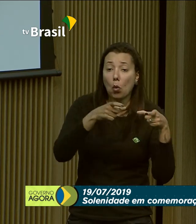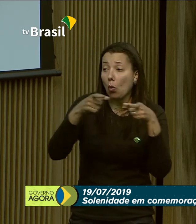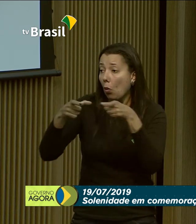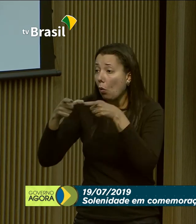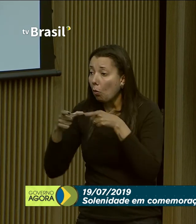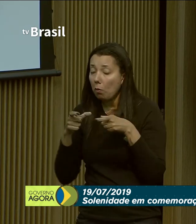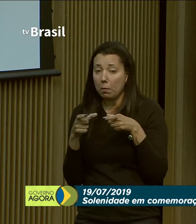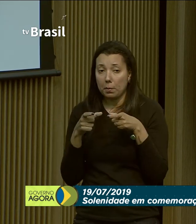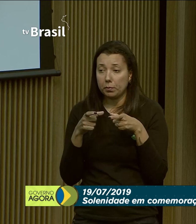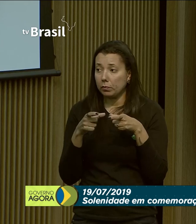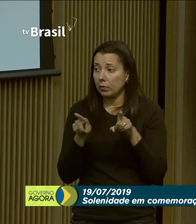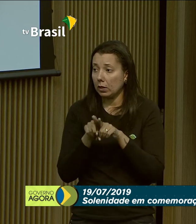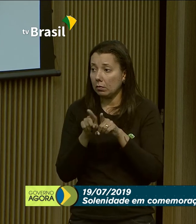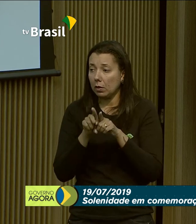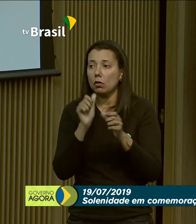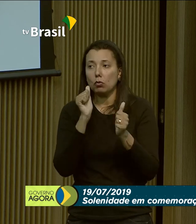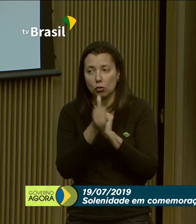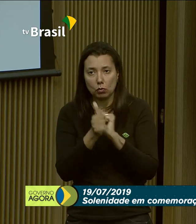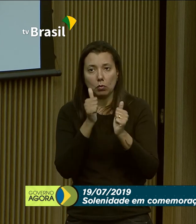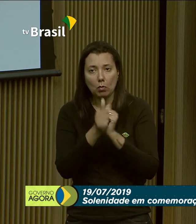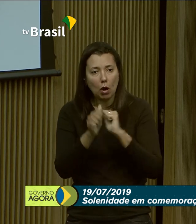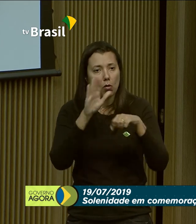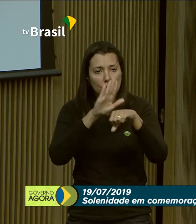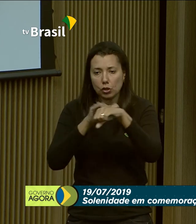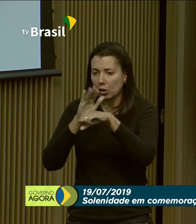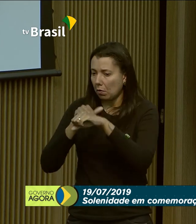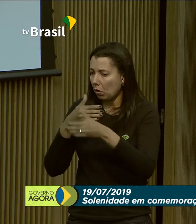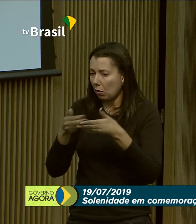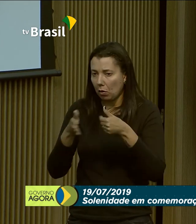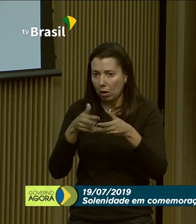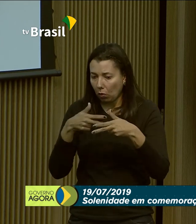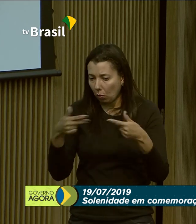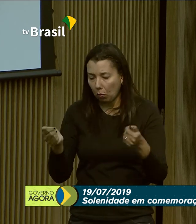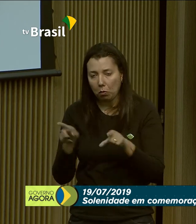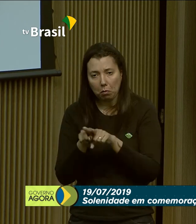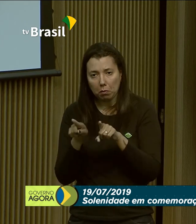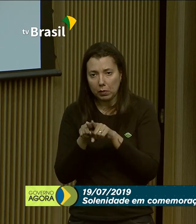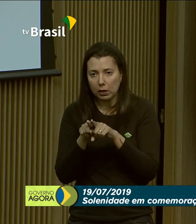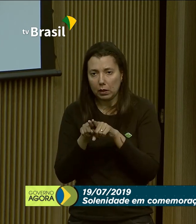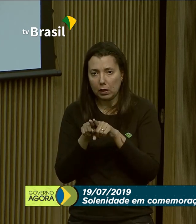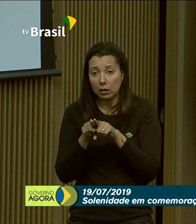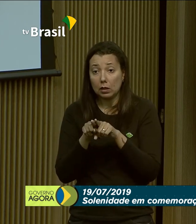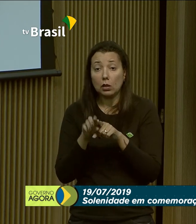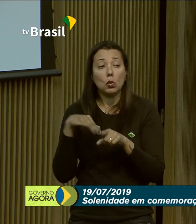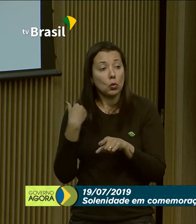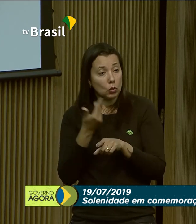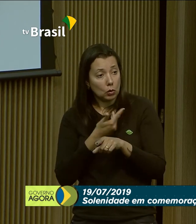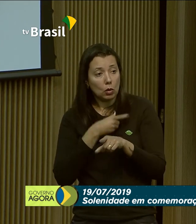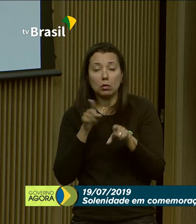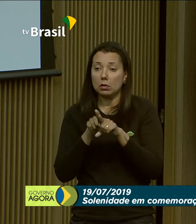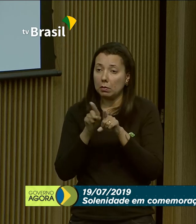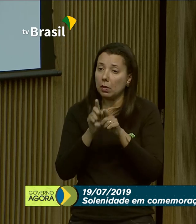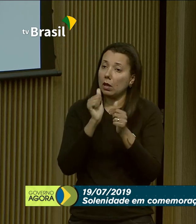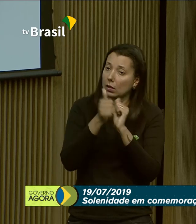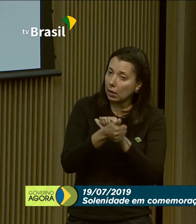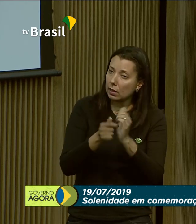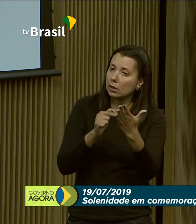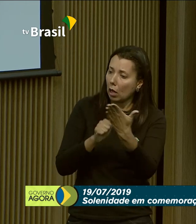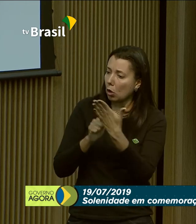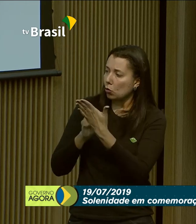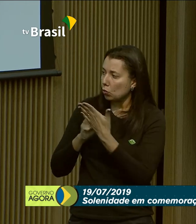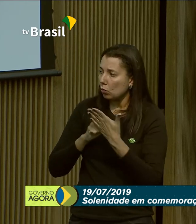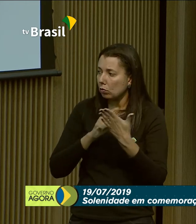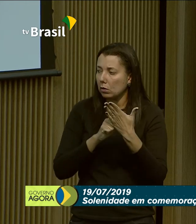desportivos, mas de futebol, o futebol atrai mais que qualquer outro, e tivermos, inclusive, os nossos atletas e ex-atletas nos ajudando